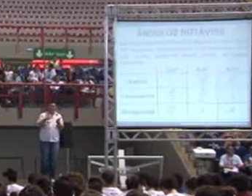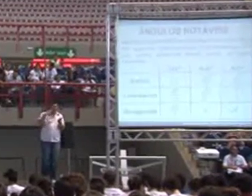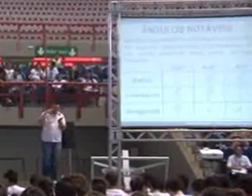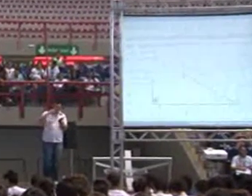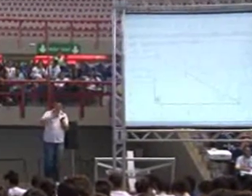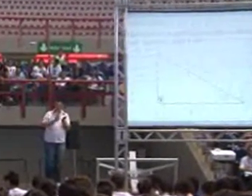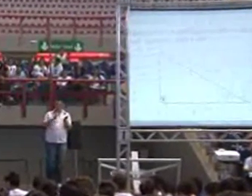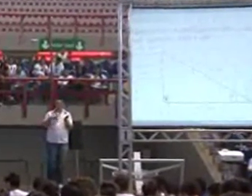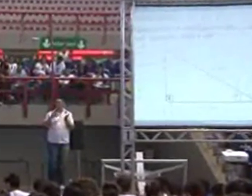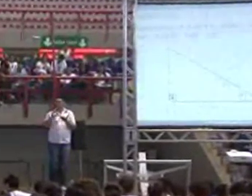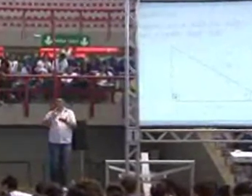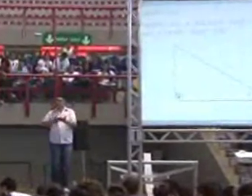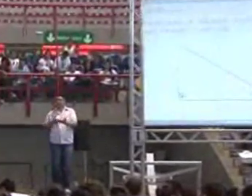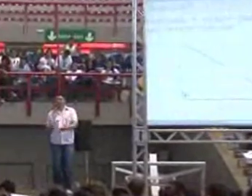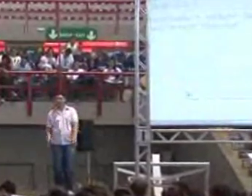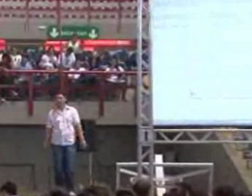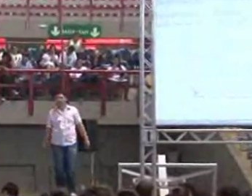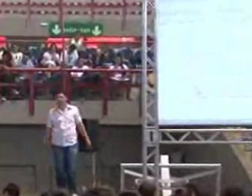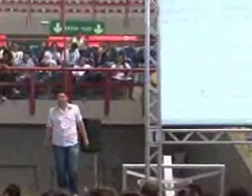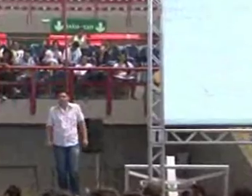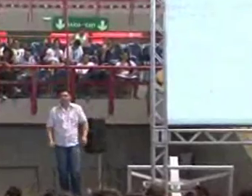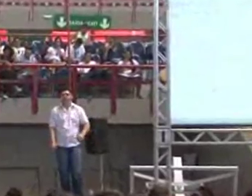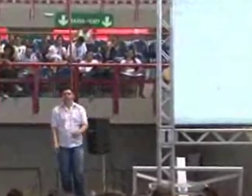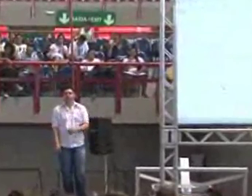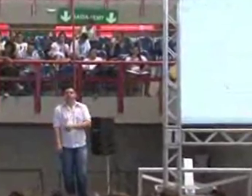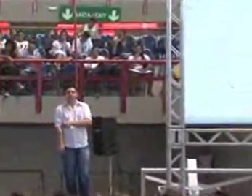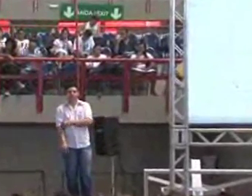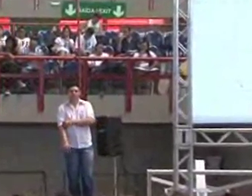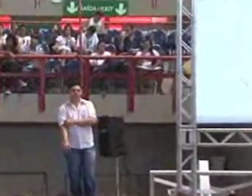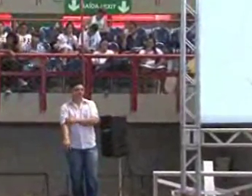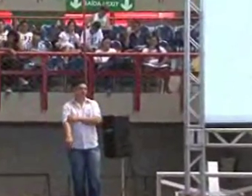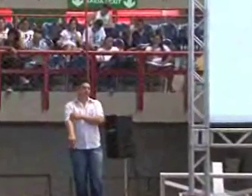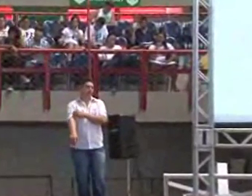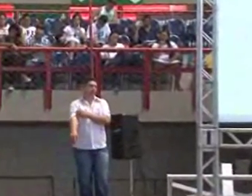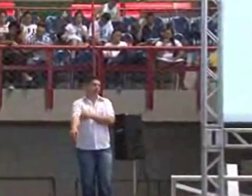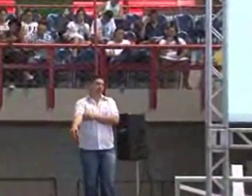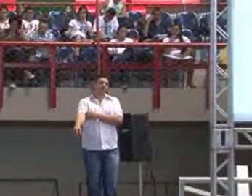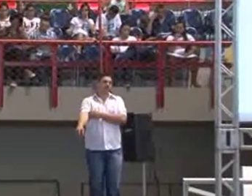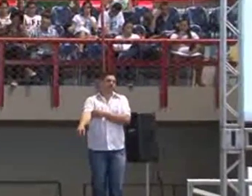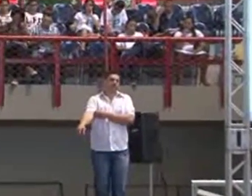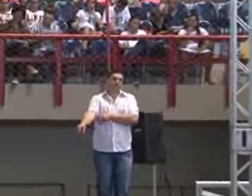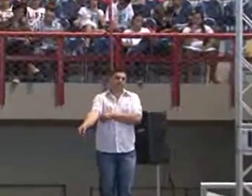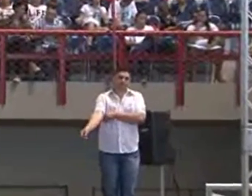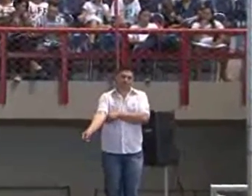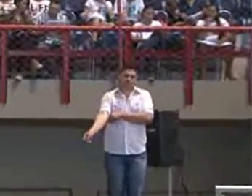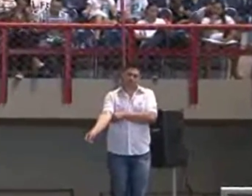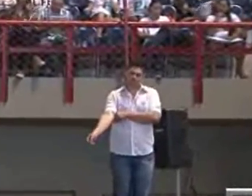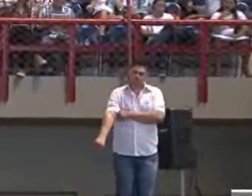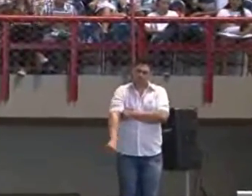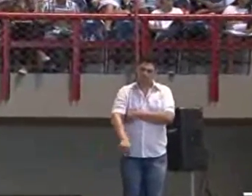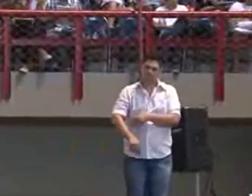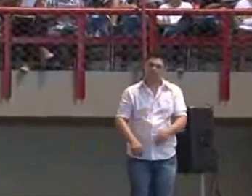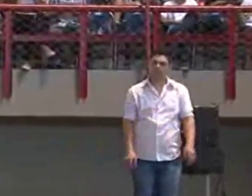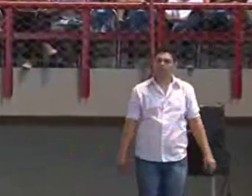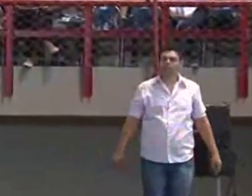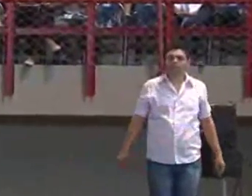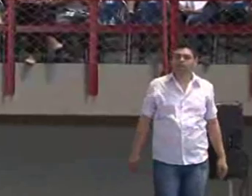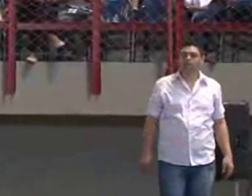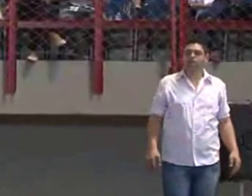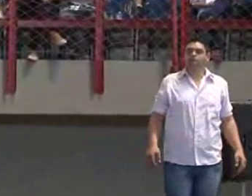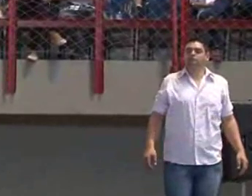certo? Então vamos mais. Esse primeiro exercício que eu estou colocando não é um exercício, gente, que está